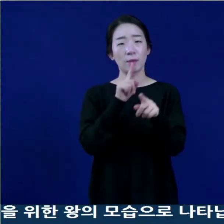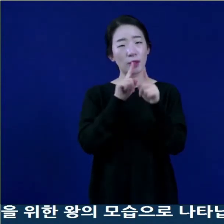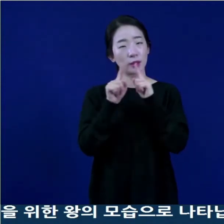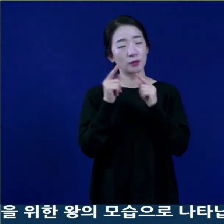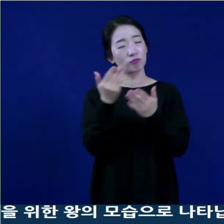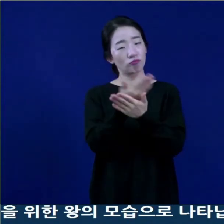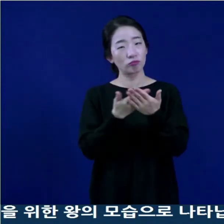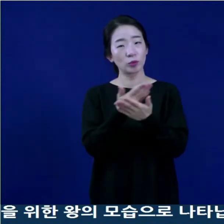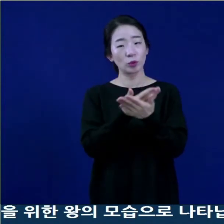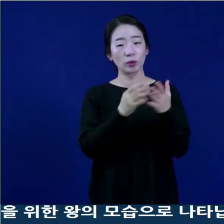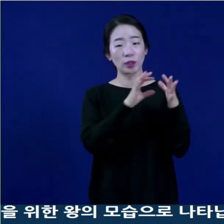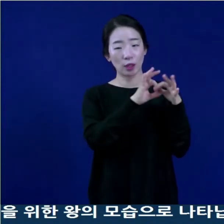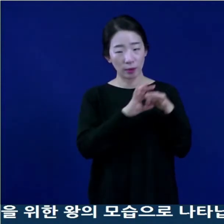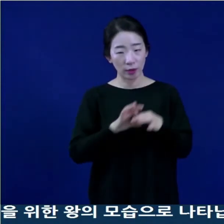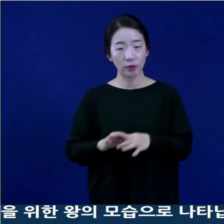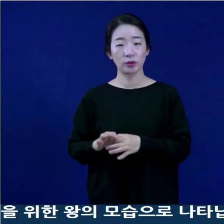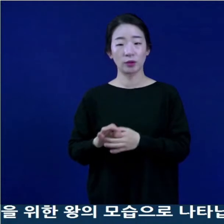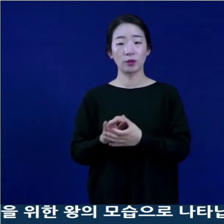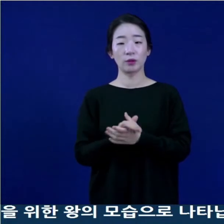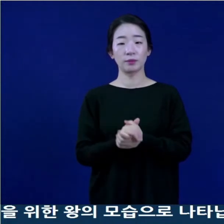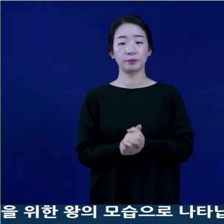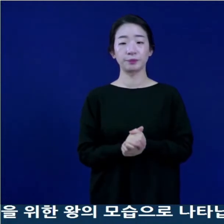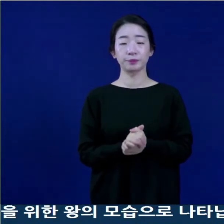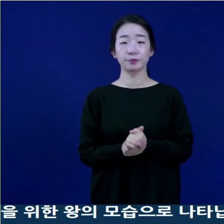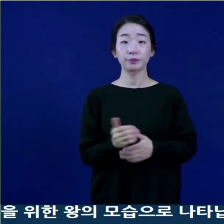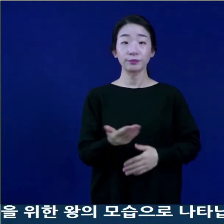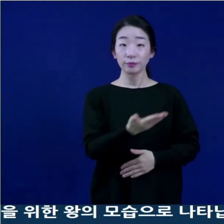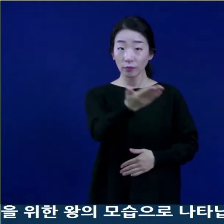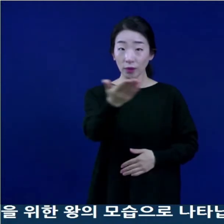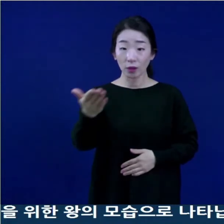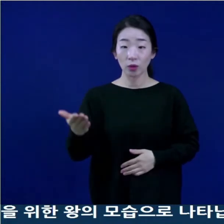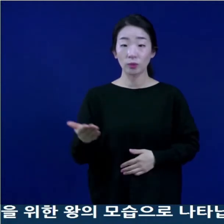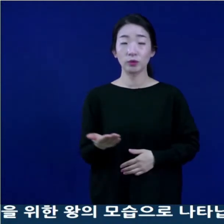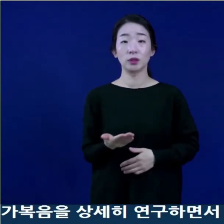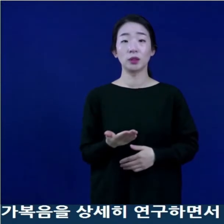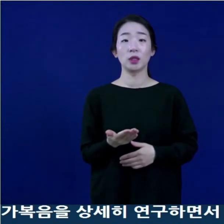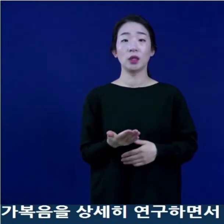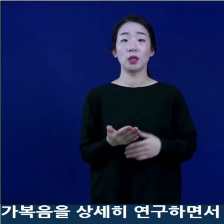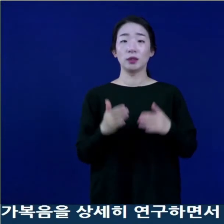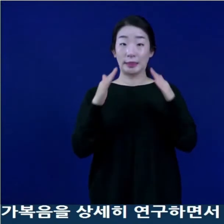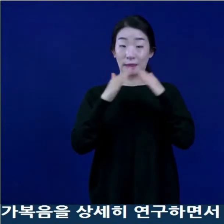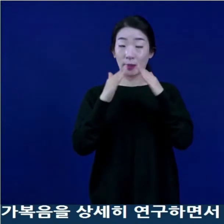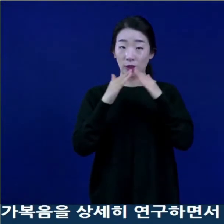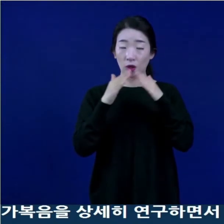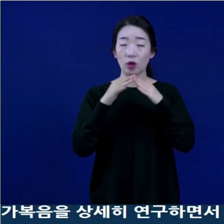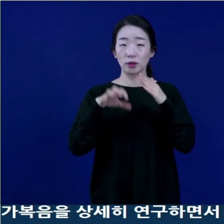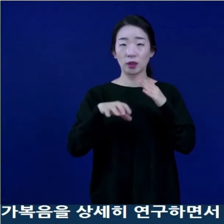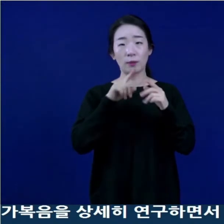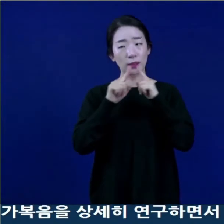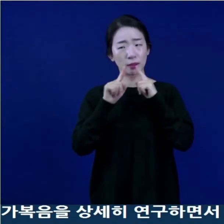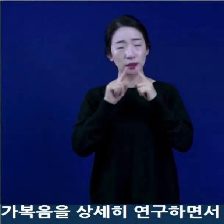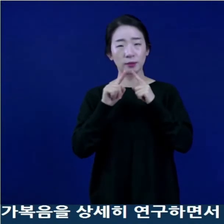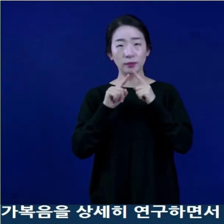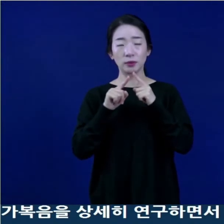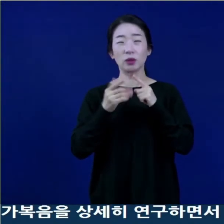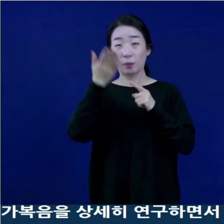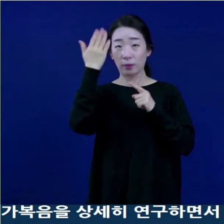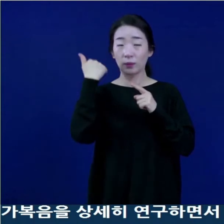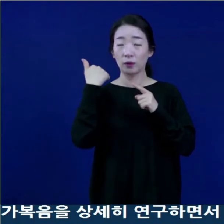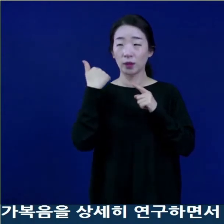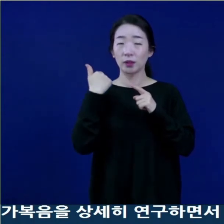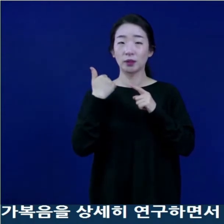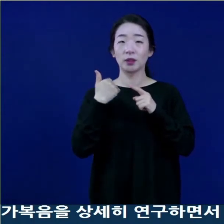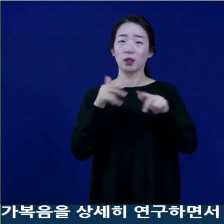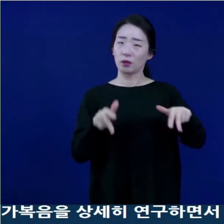계셨기 때문에 여러분들이 집에서 말씀 들으면서 이 말씀을 어떻게 받으셨는지 잘